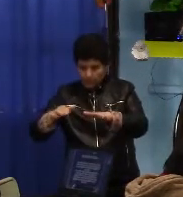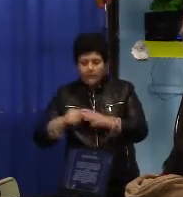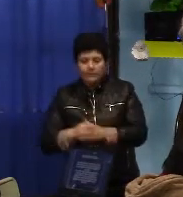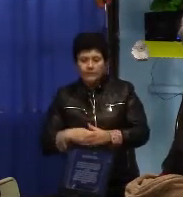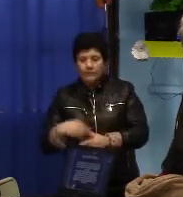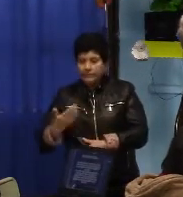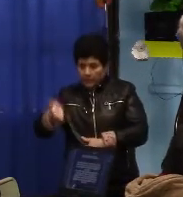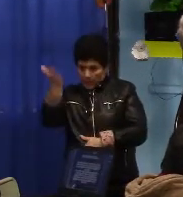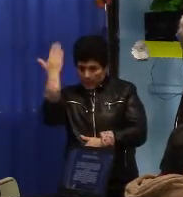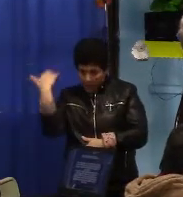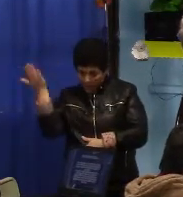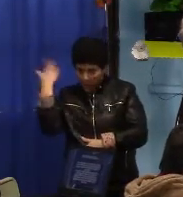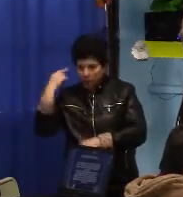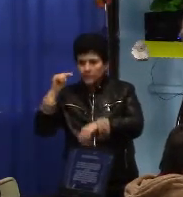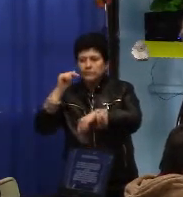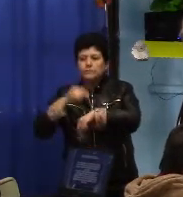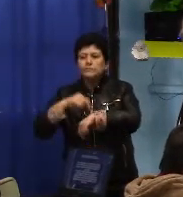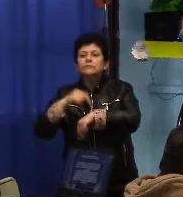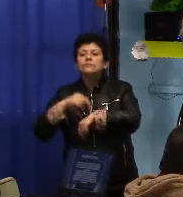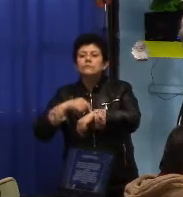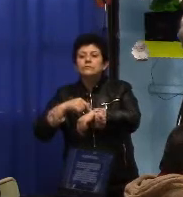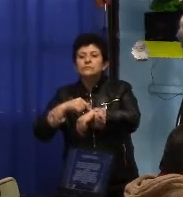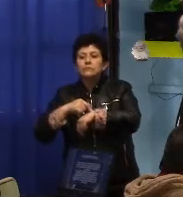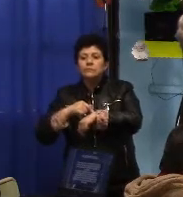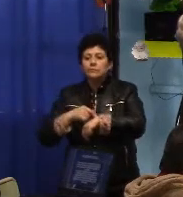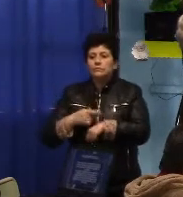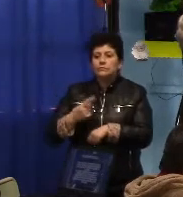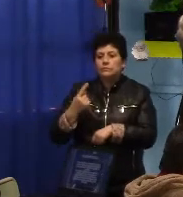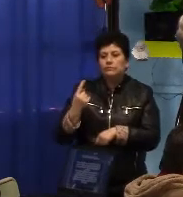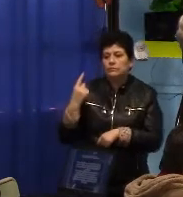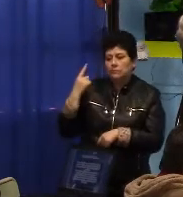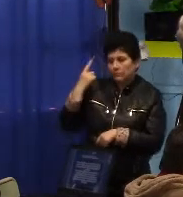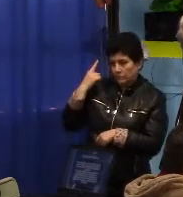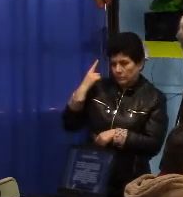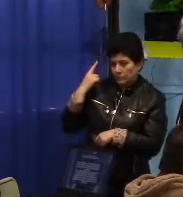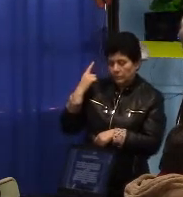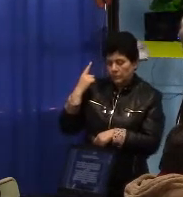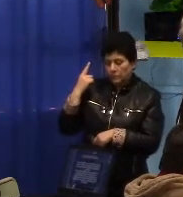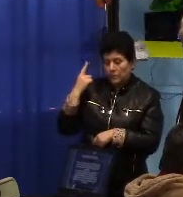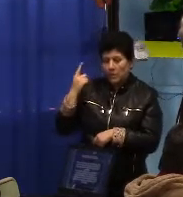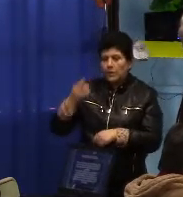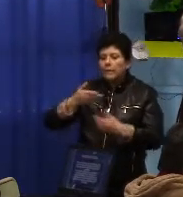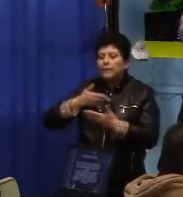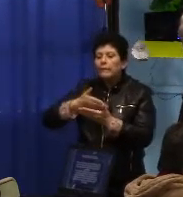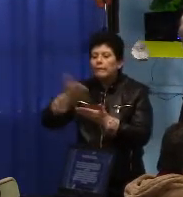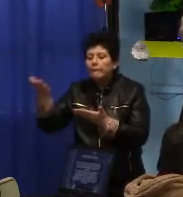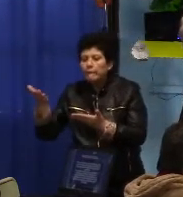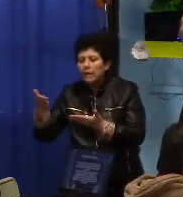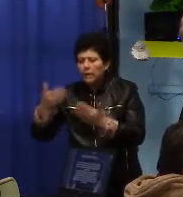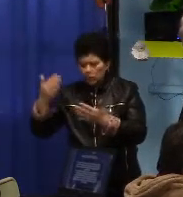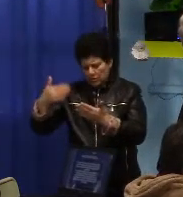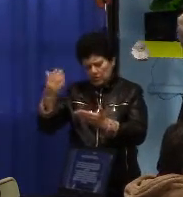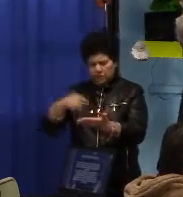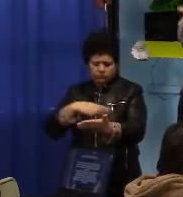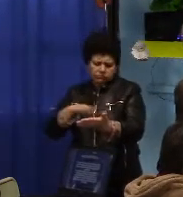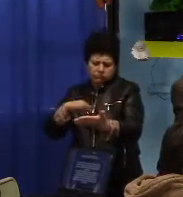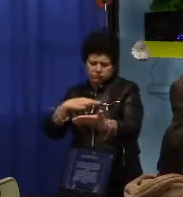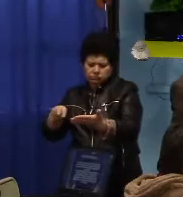En aquel tiempo Medad-Balac, hijo de Balaam, rey de Babilonia, envió cartas presentes a Ezequías.